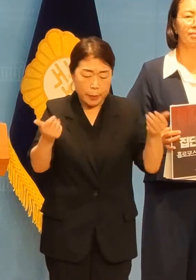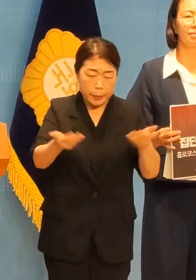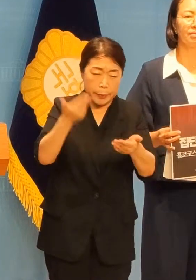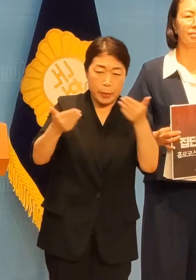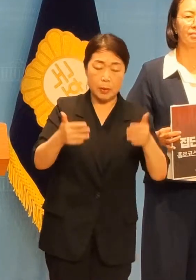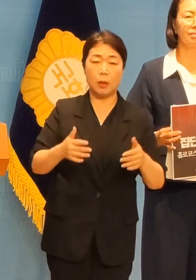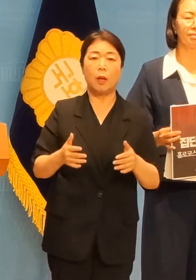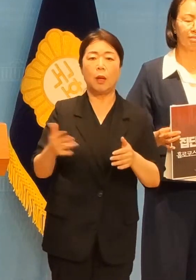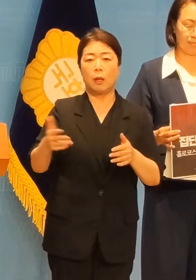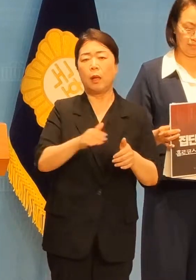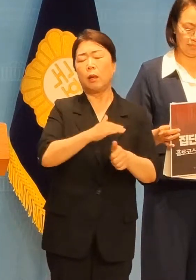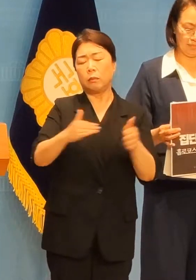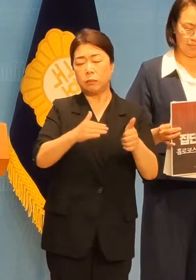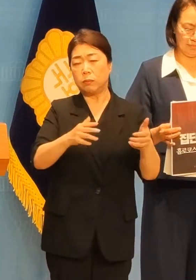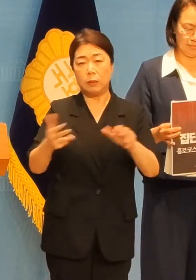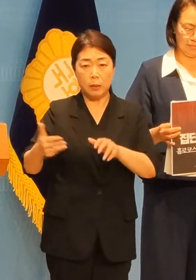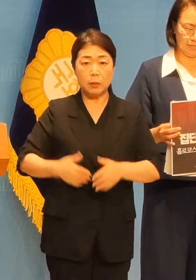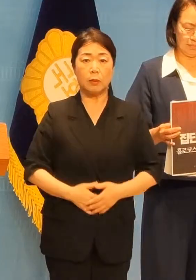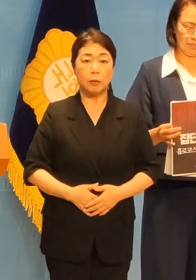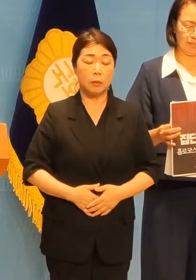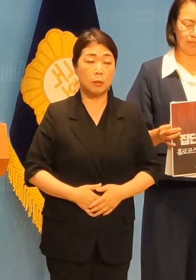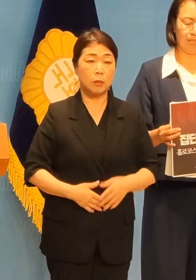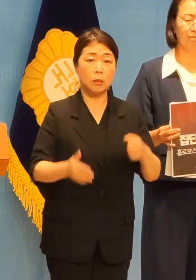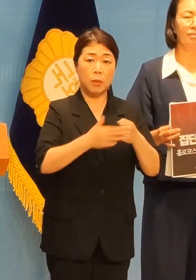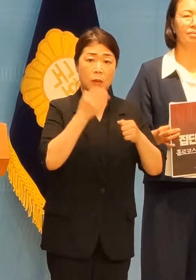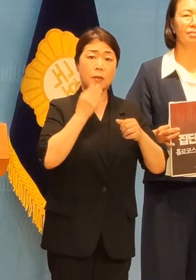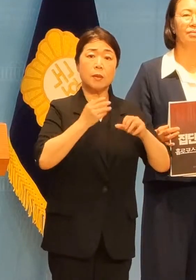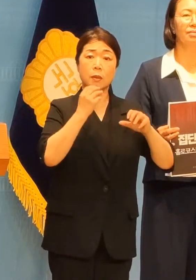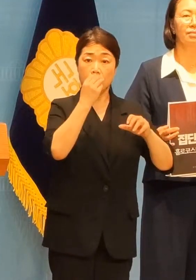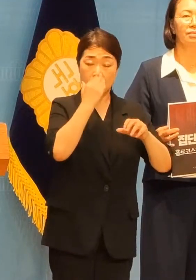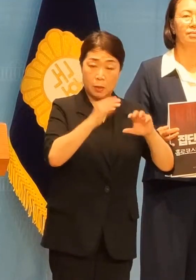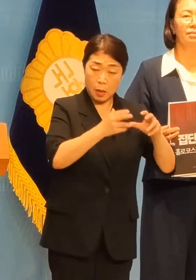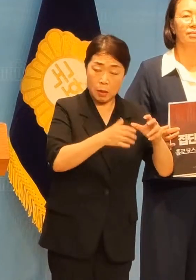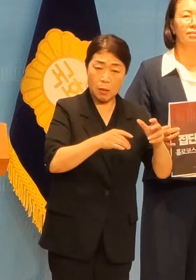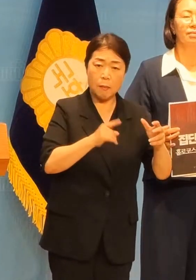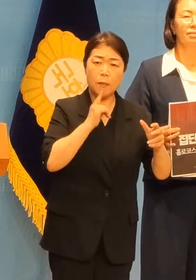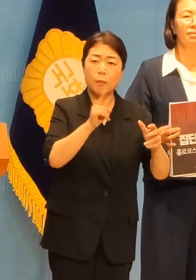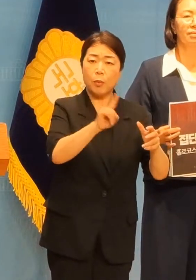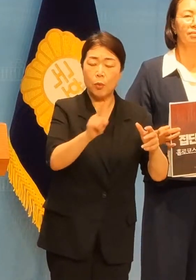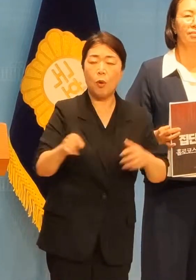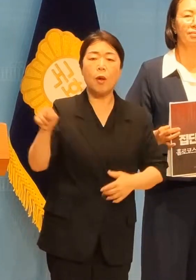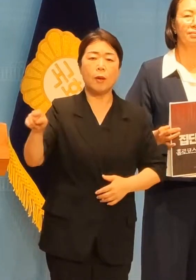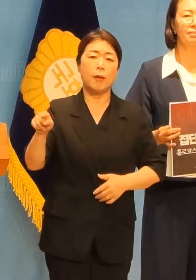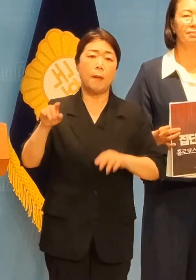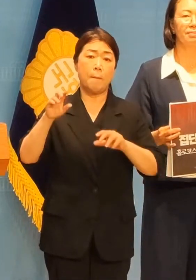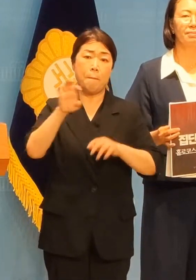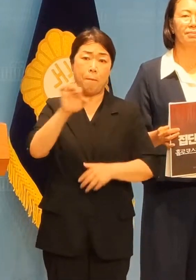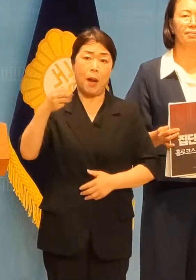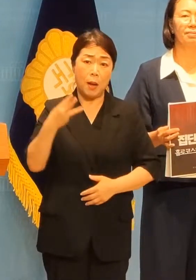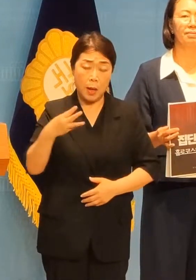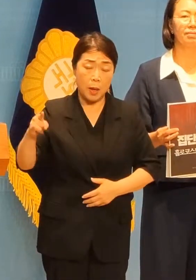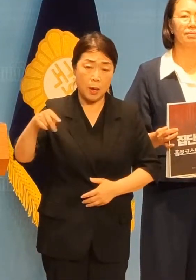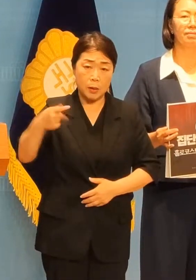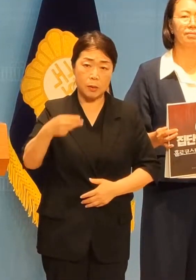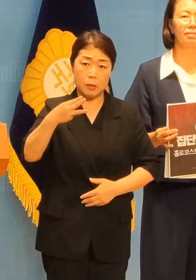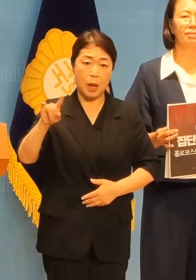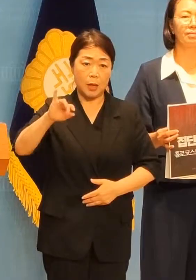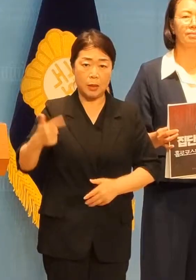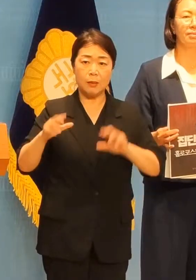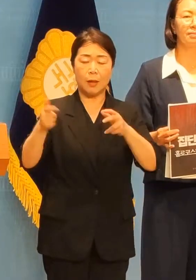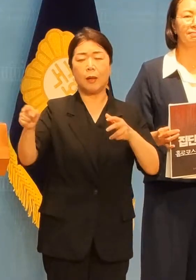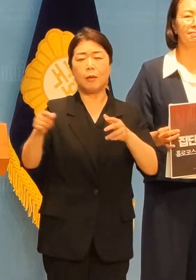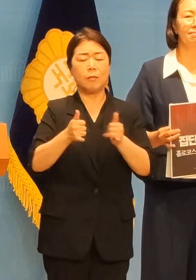동물이라 칭하며 주저하지 말고 제거하라고 지시했습니다. 그 결과 노인,